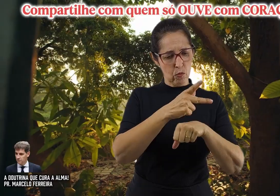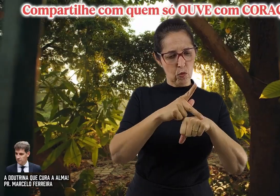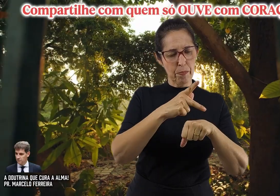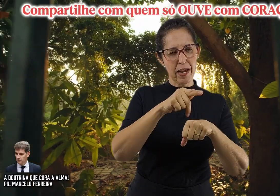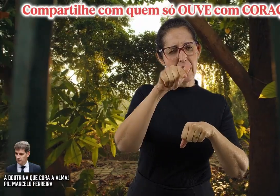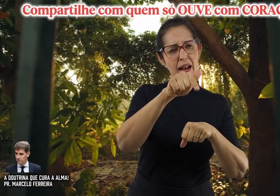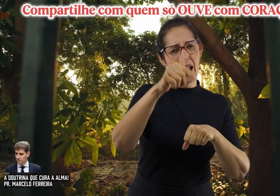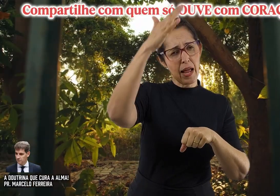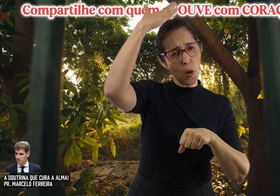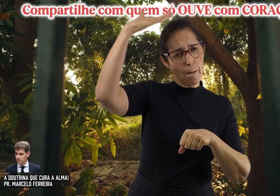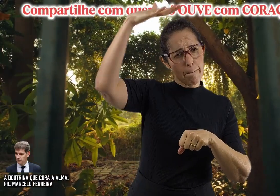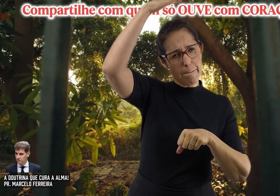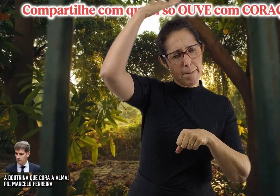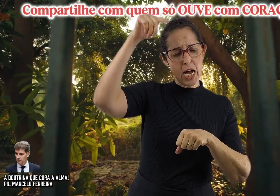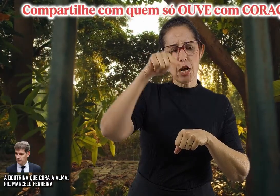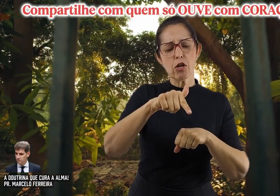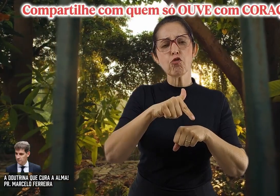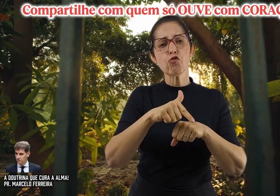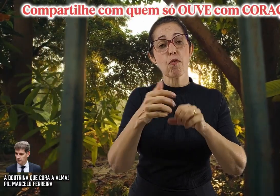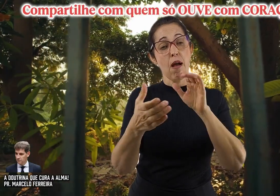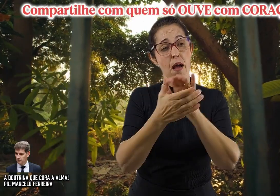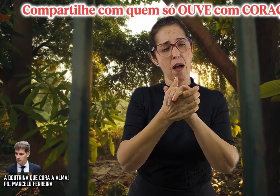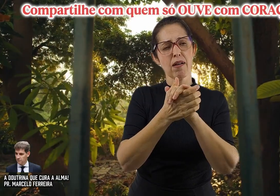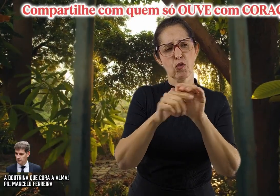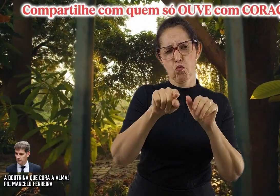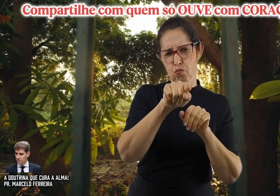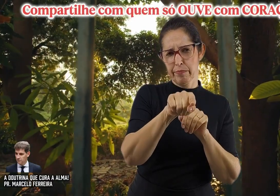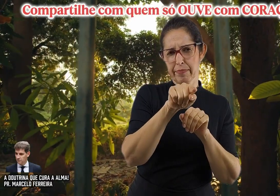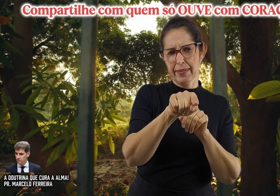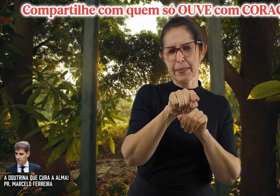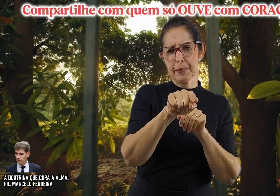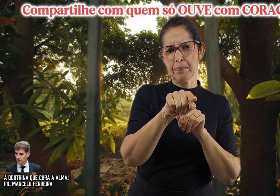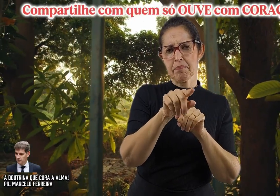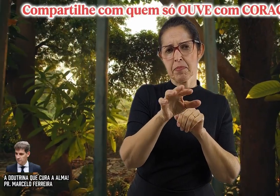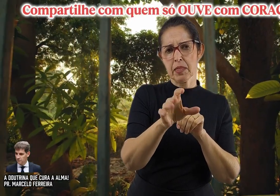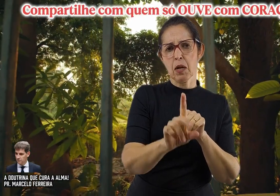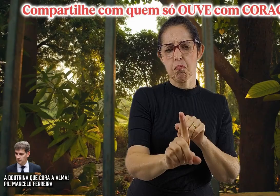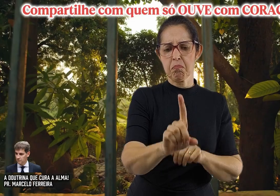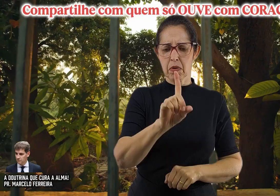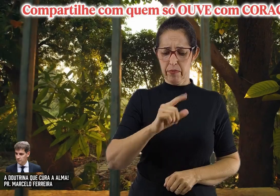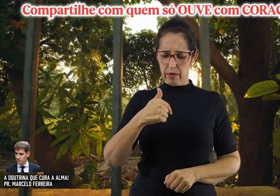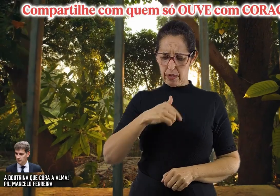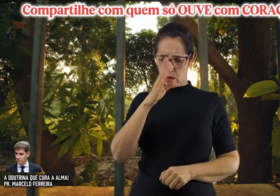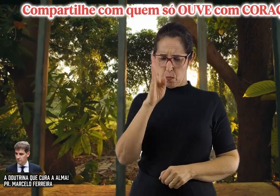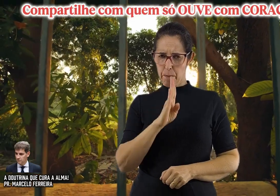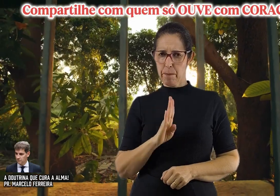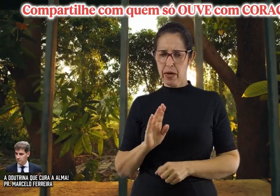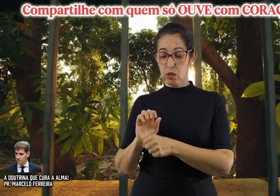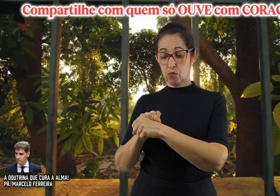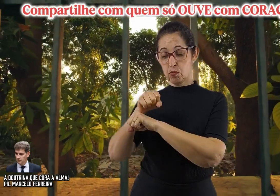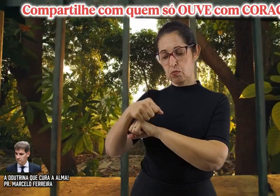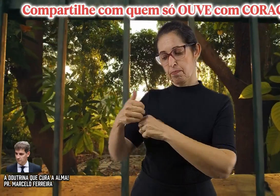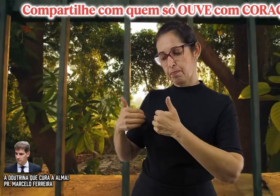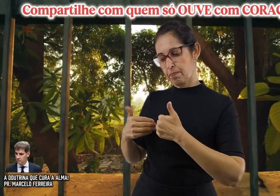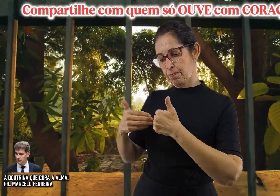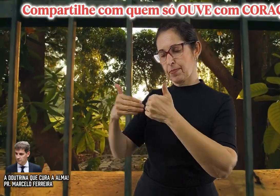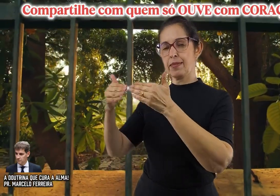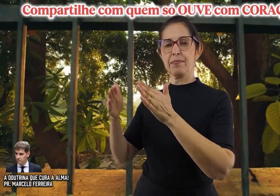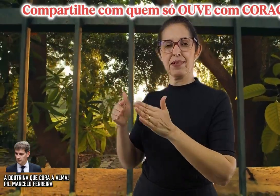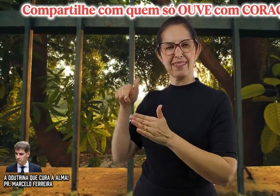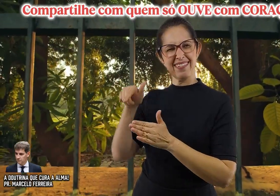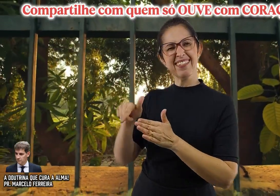com um mexicano. E ela fez o principiante, veio ao Brasil, os parentes dela são da